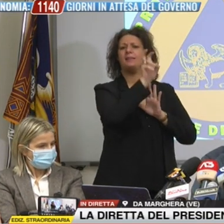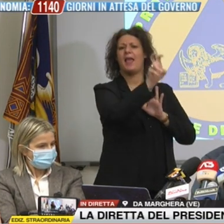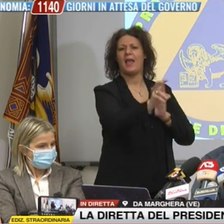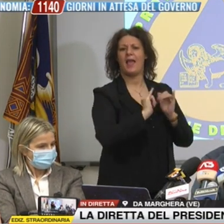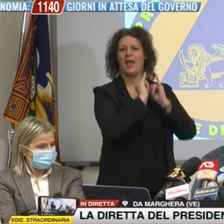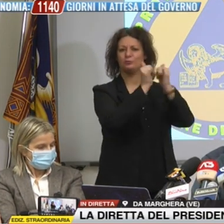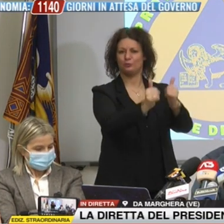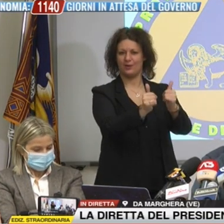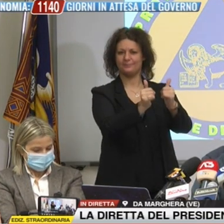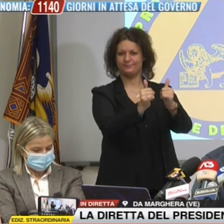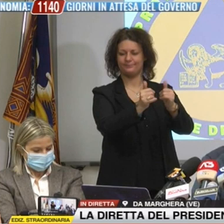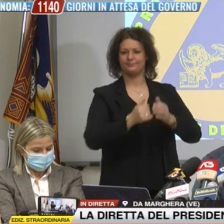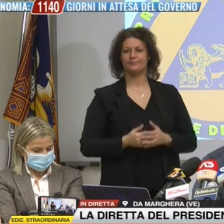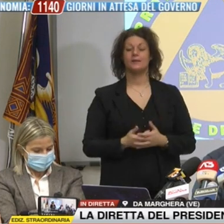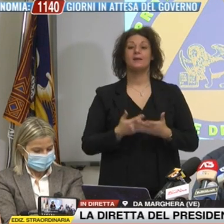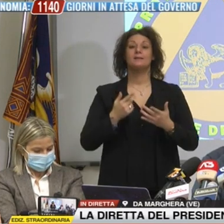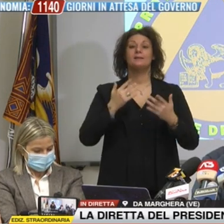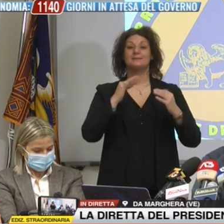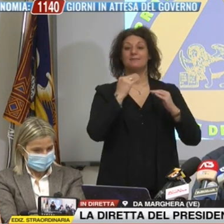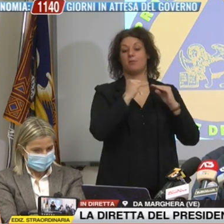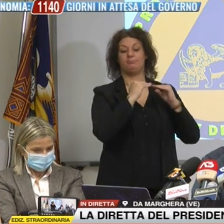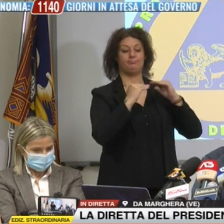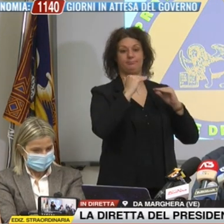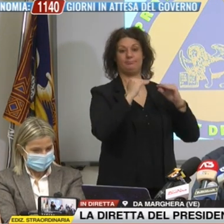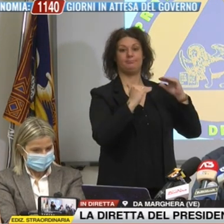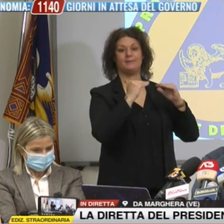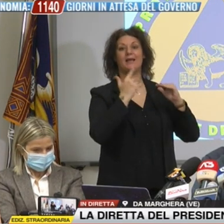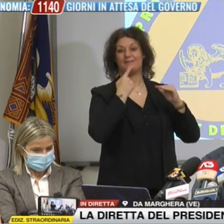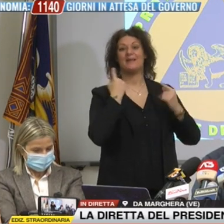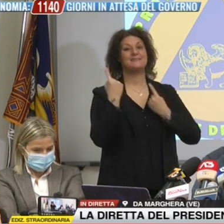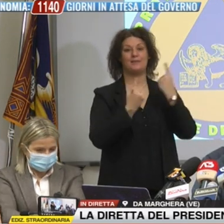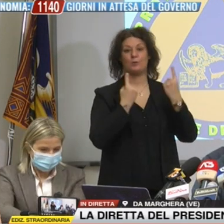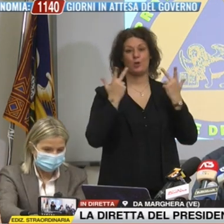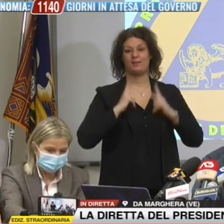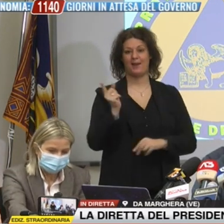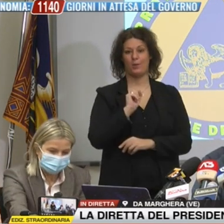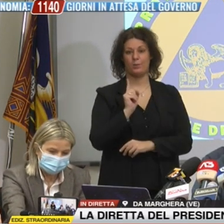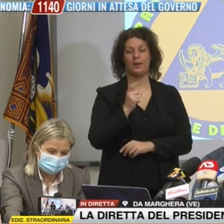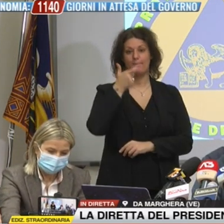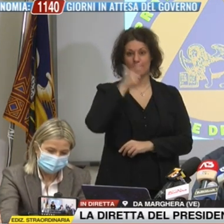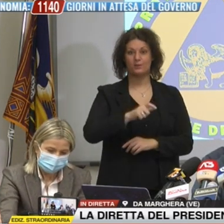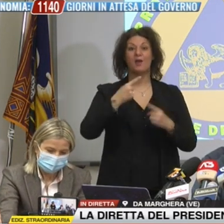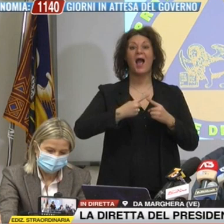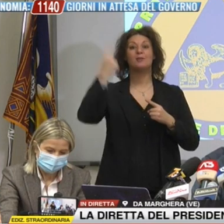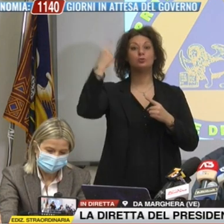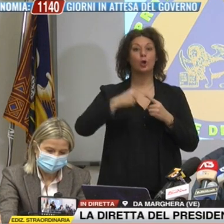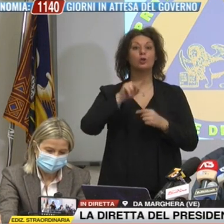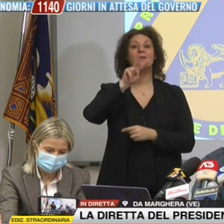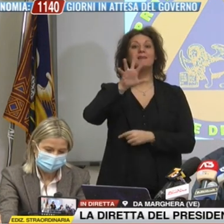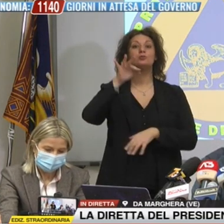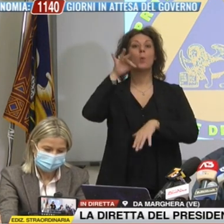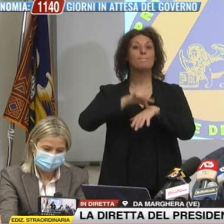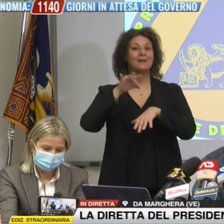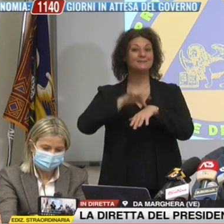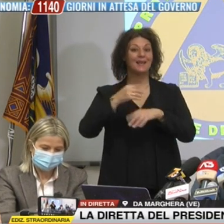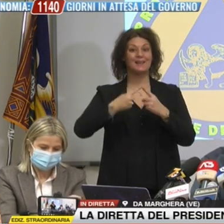E quindi la situazione è tutt'altro che tranquilla, perché un afflusso di 25 pazienti al giorno è un afflusso